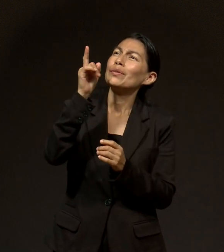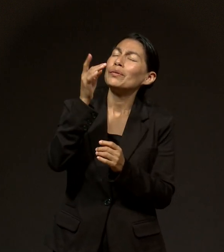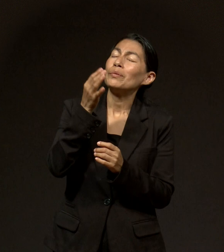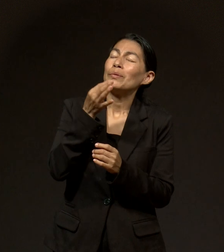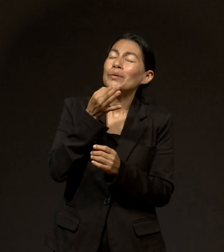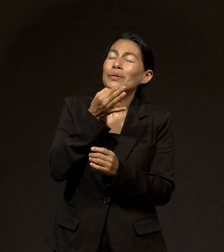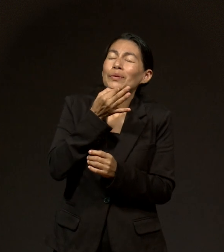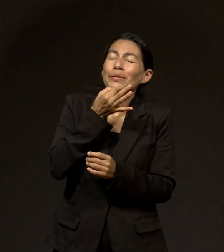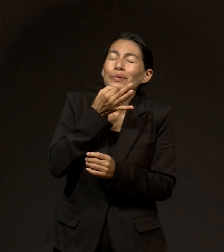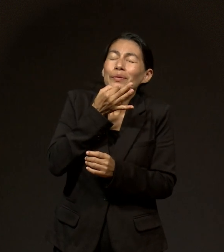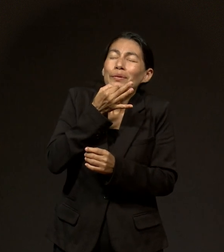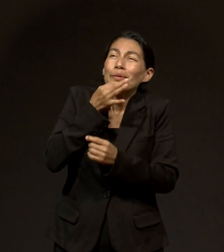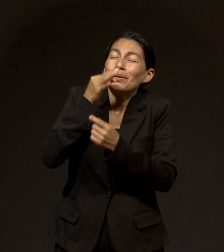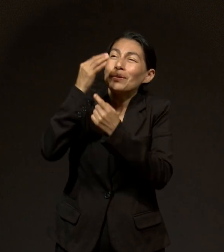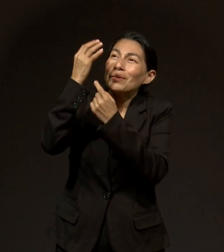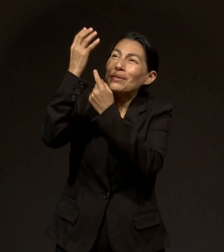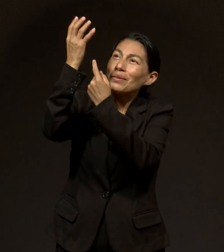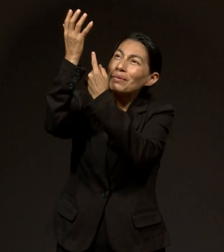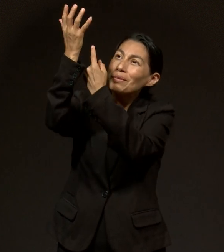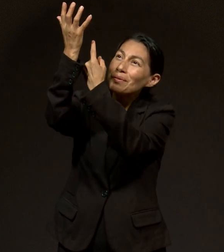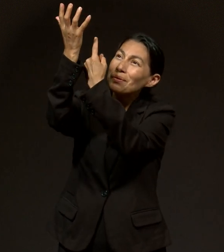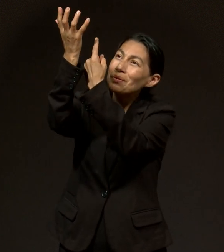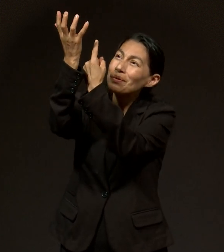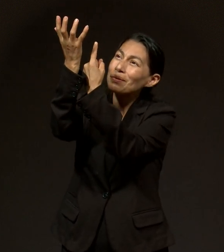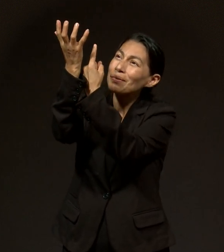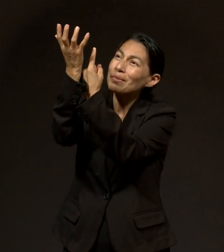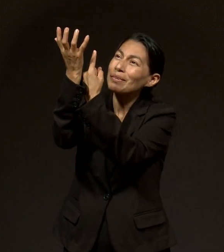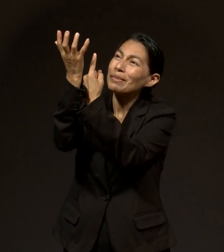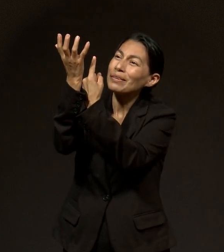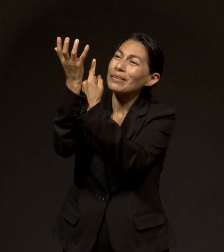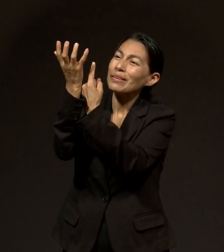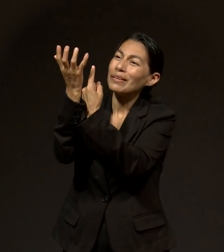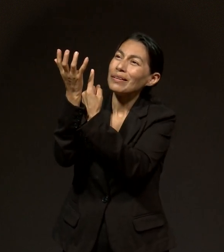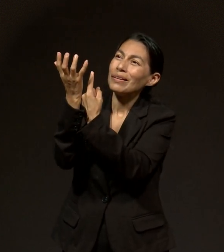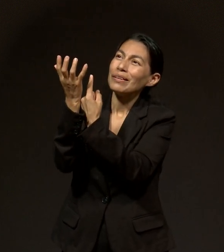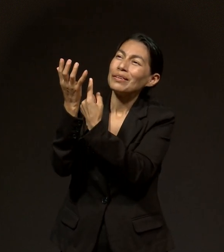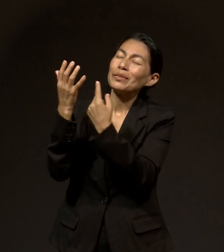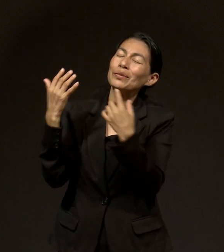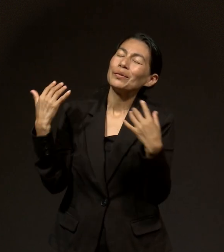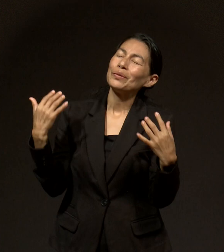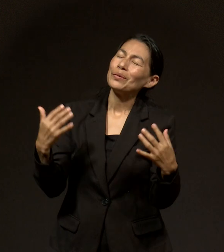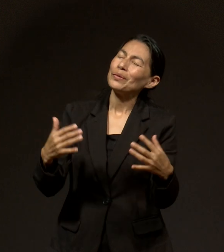ya que muy pronto vendrás